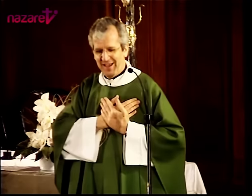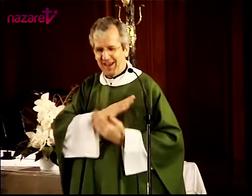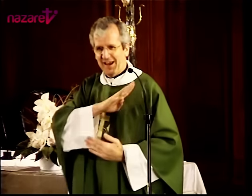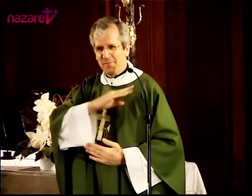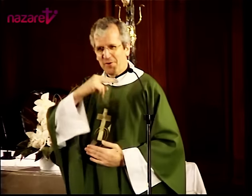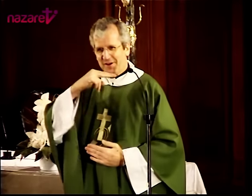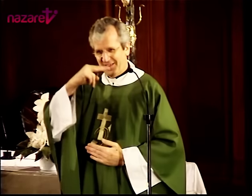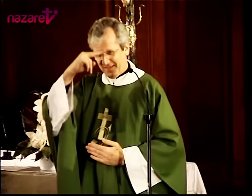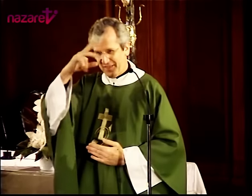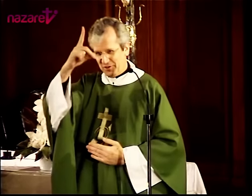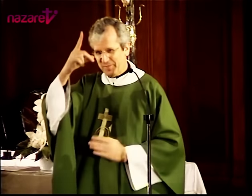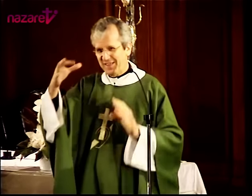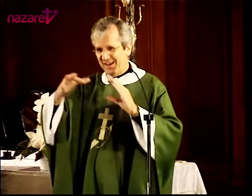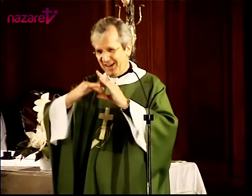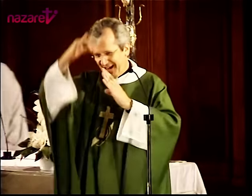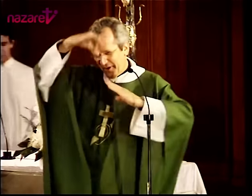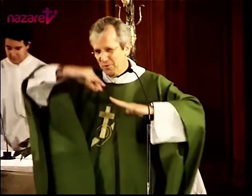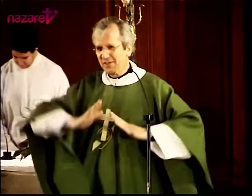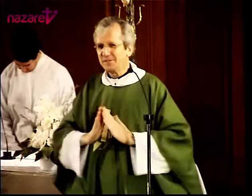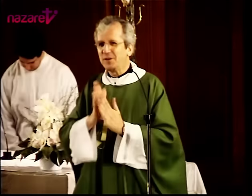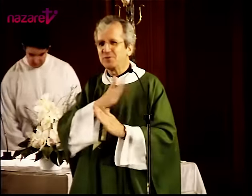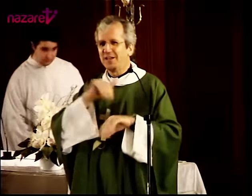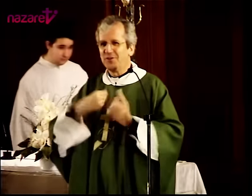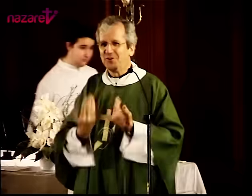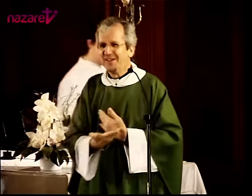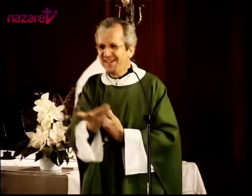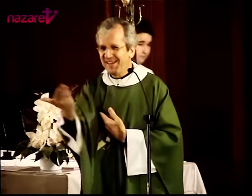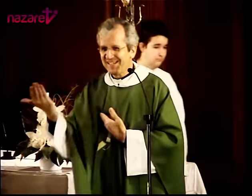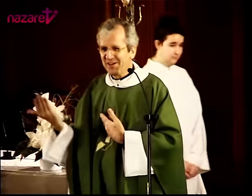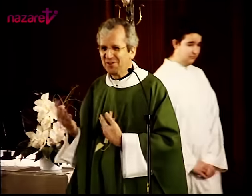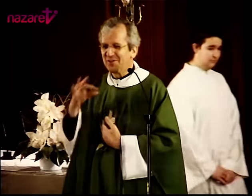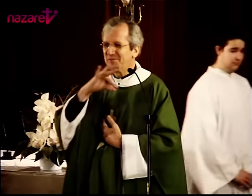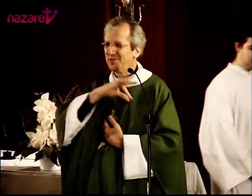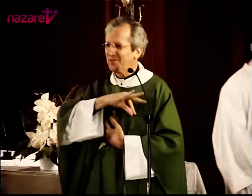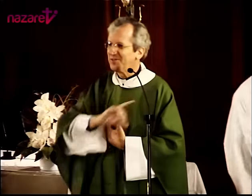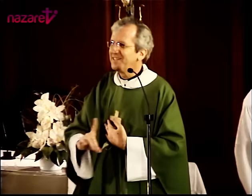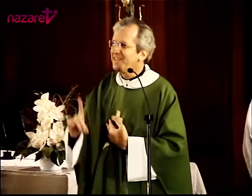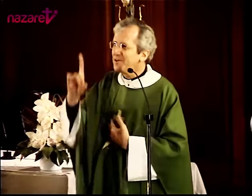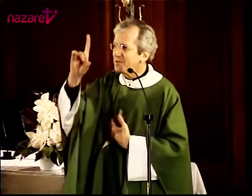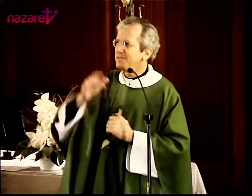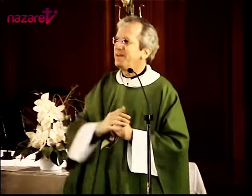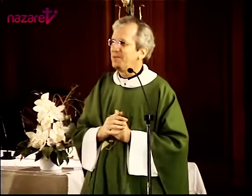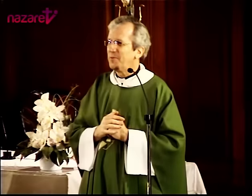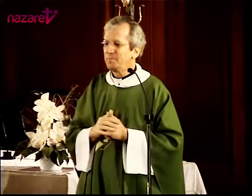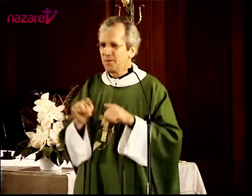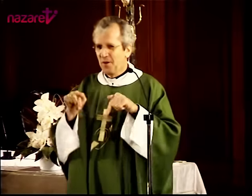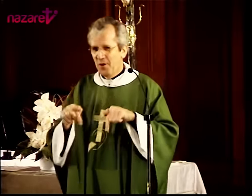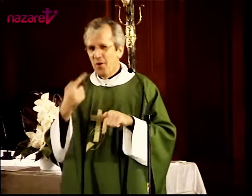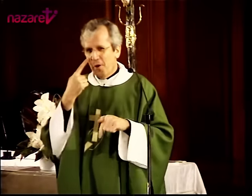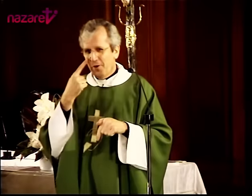el amor de Dios Padre y la comunión del Espíritu Santo estén con todos vosotros y con tu espíritu. Hoy